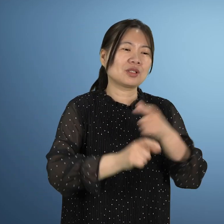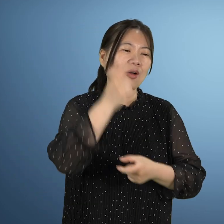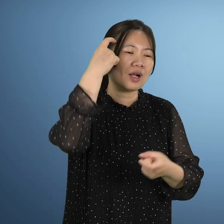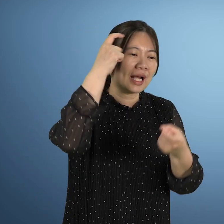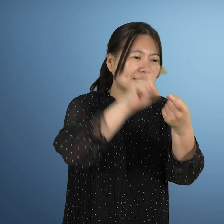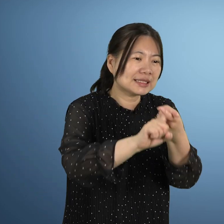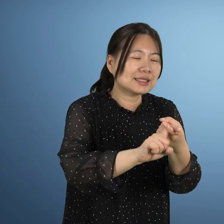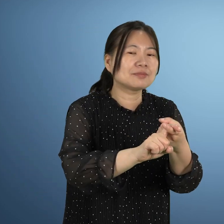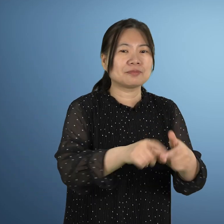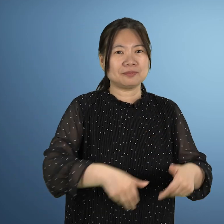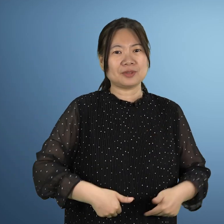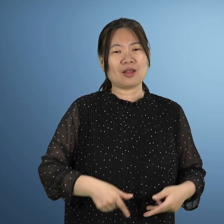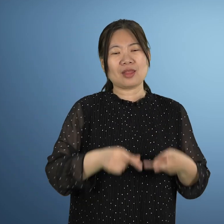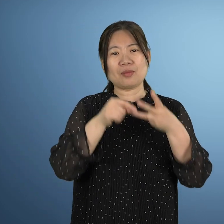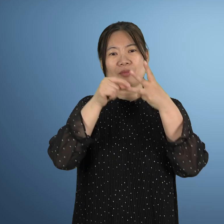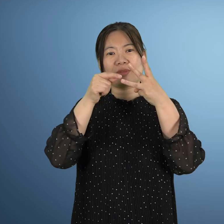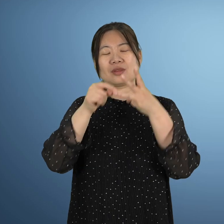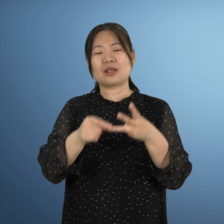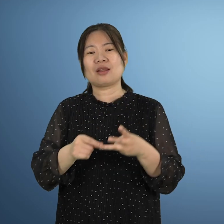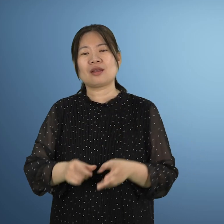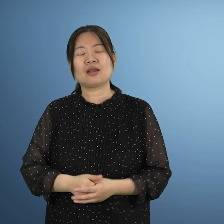왜에서 무엇으로? 세 번째,